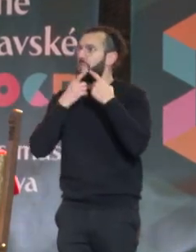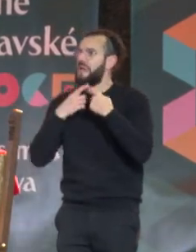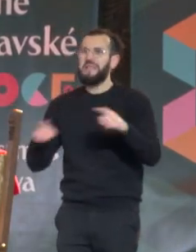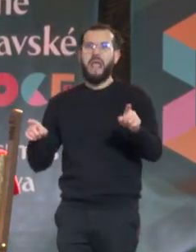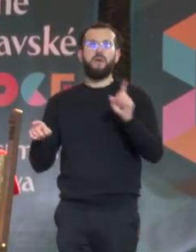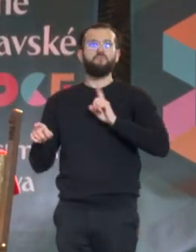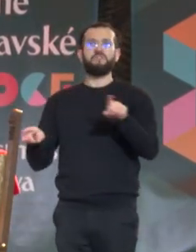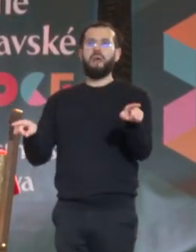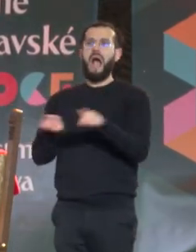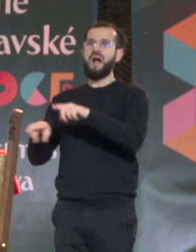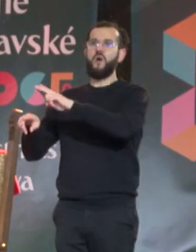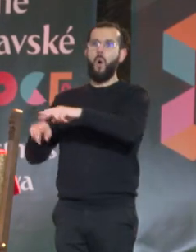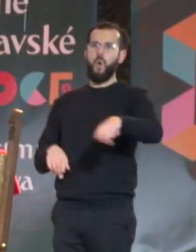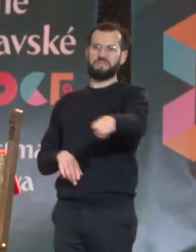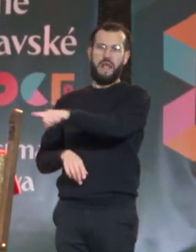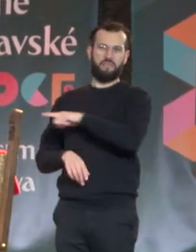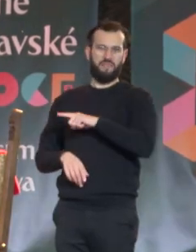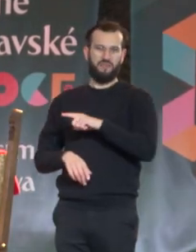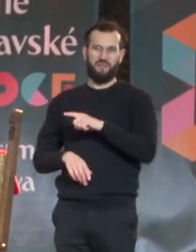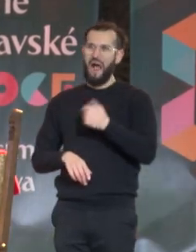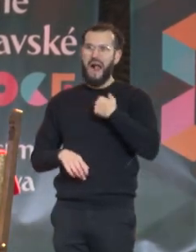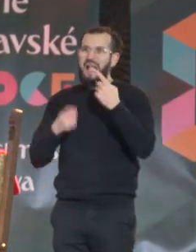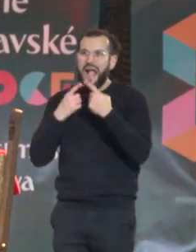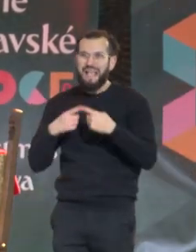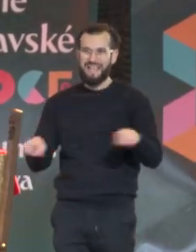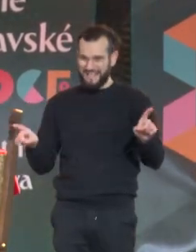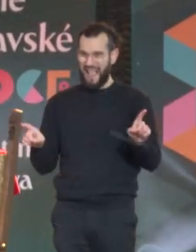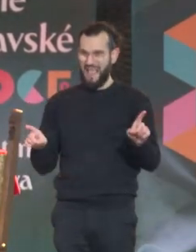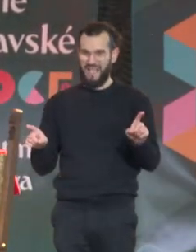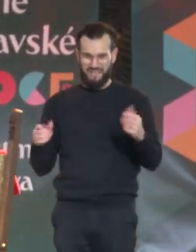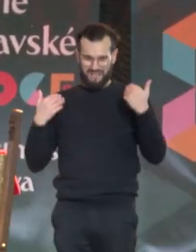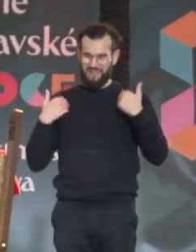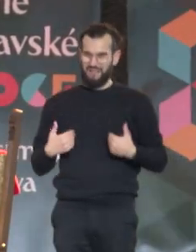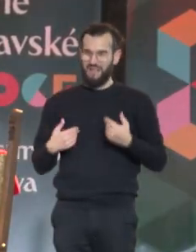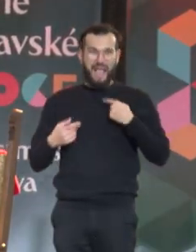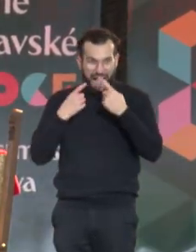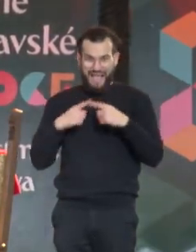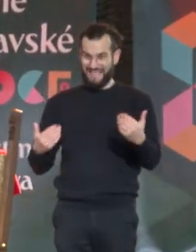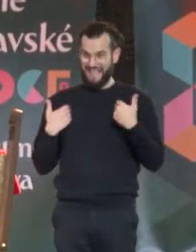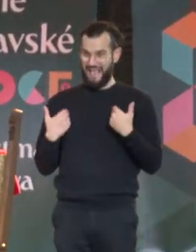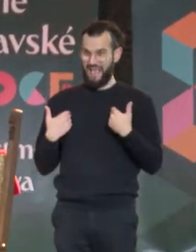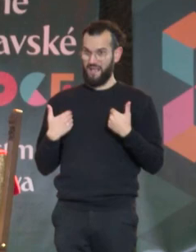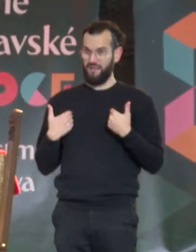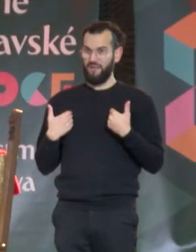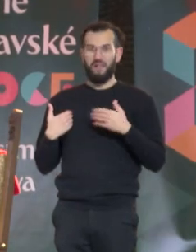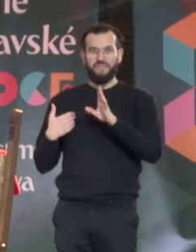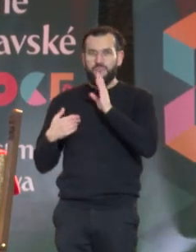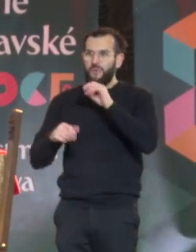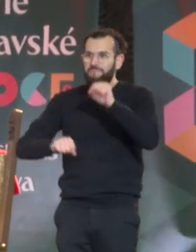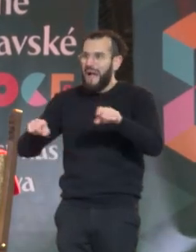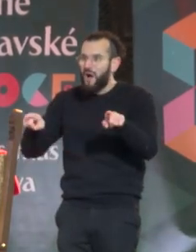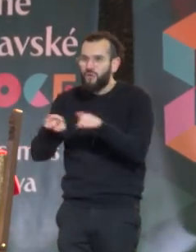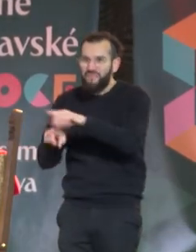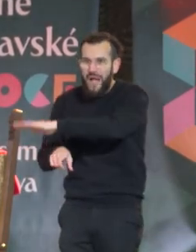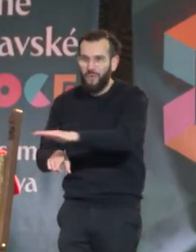ostatní, pretože skrátka som iný ako ostatní. A keď som iný, tak sa nemôžem správať rovnako, to